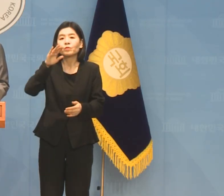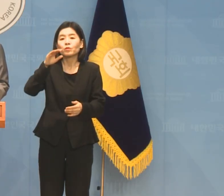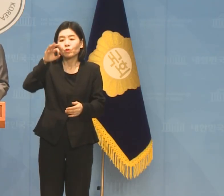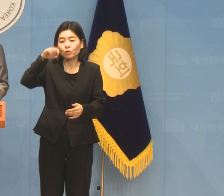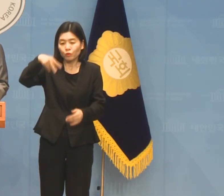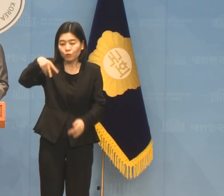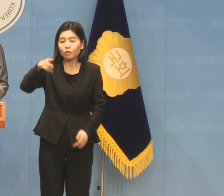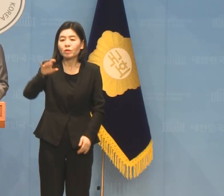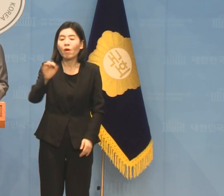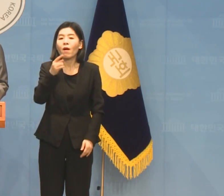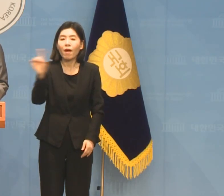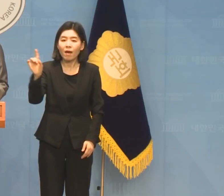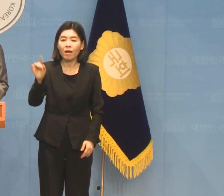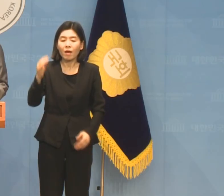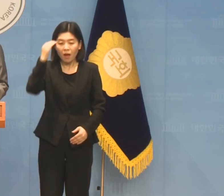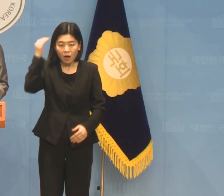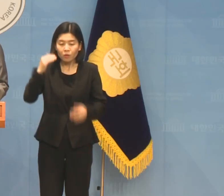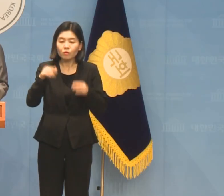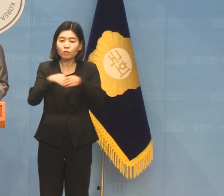한국문화관광연구원